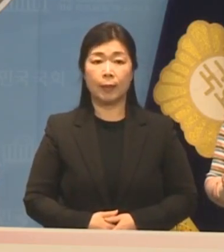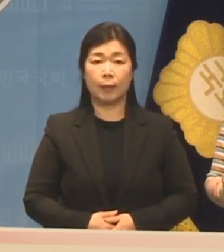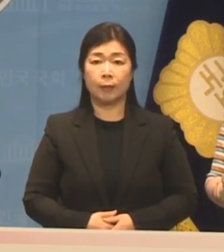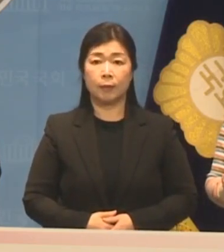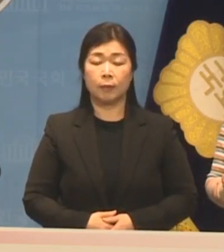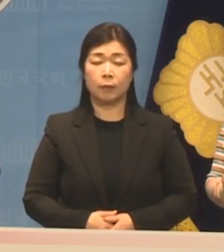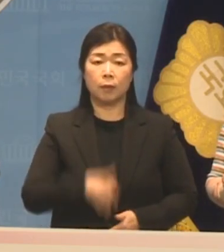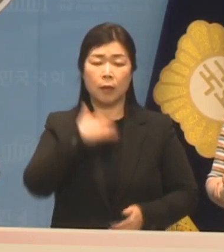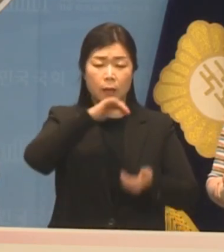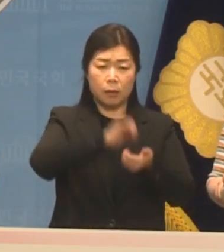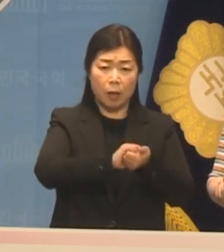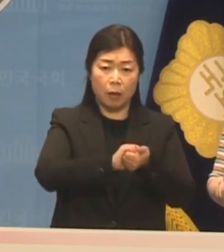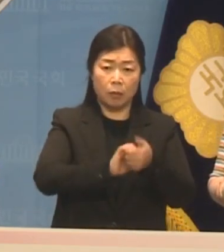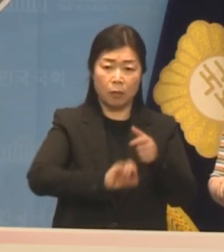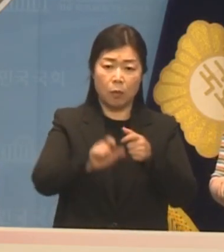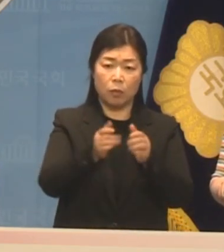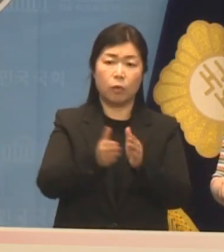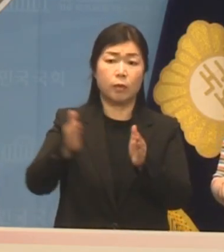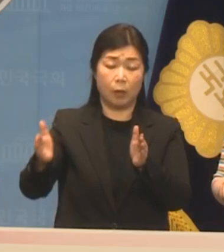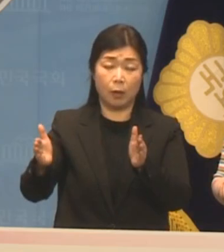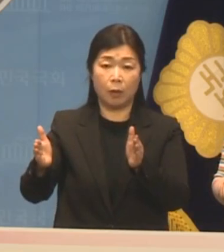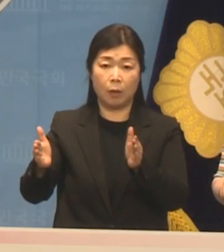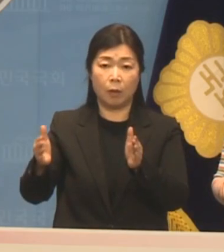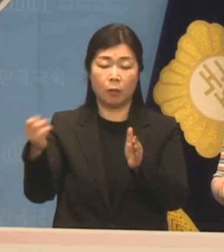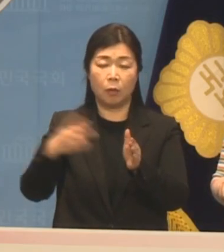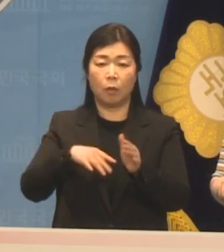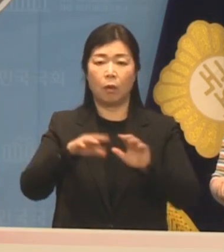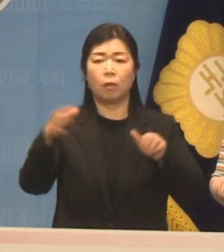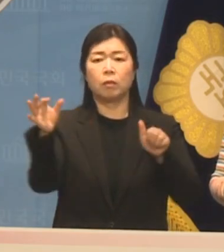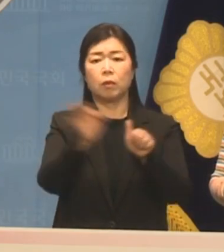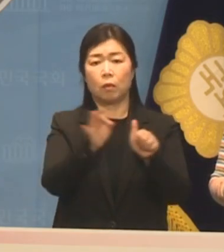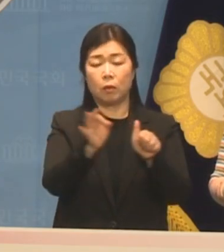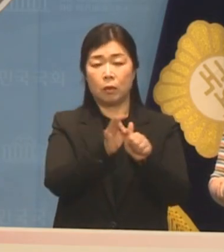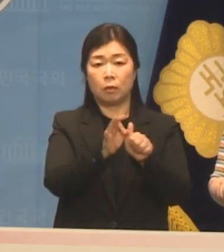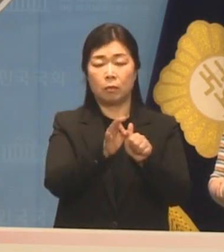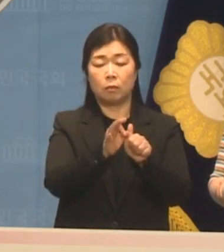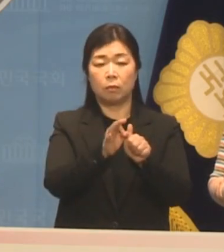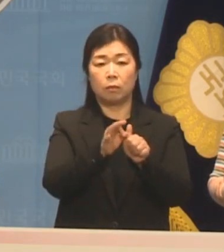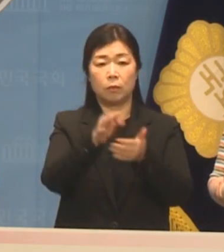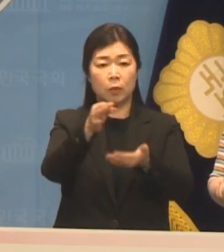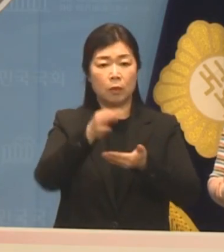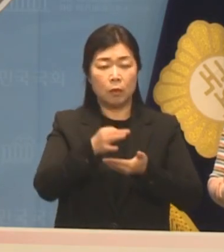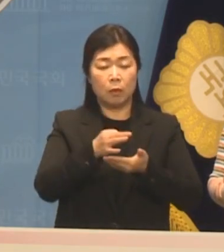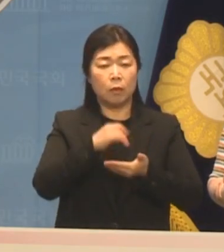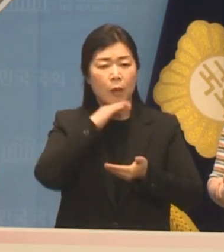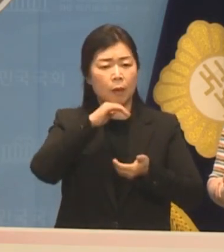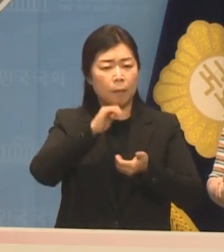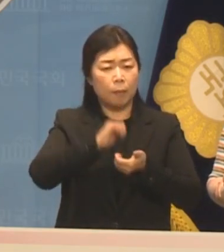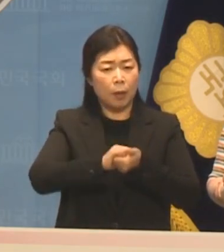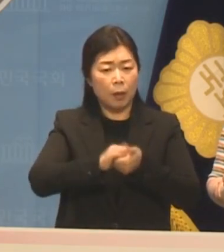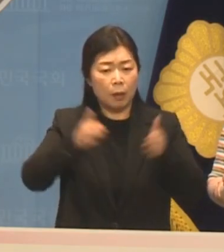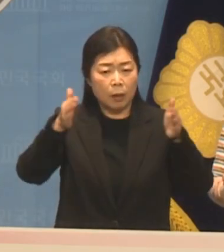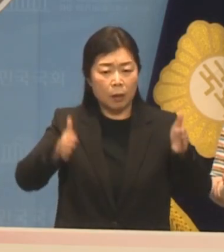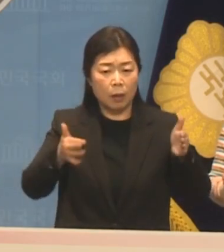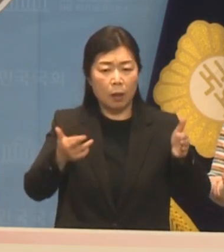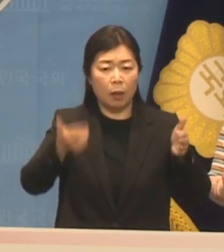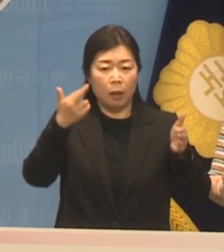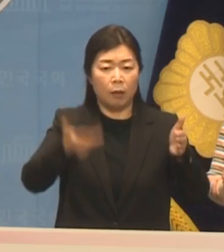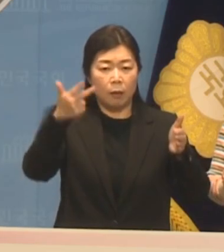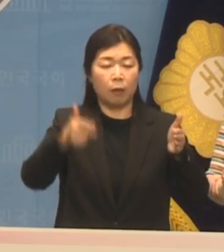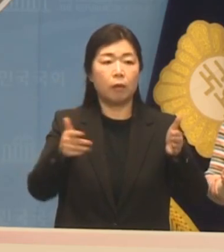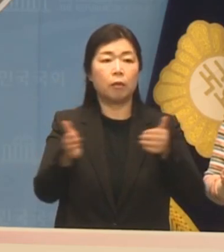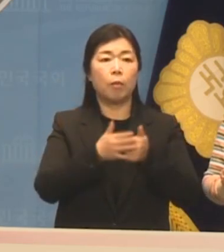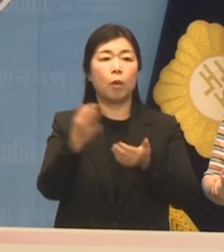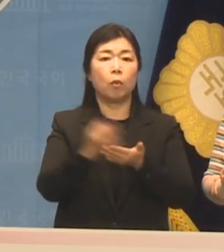정년 연장과 연금 수령 연령의 공백으로 인해서 소득